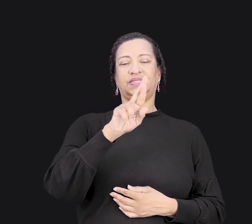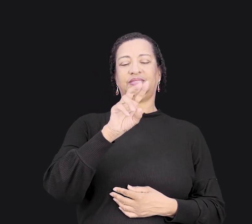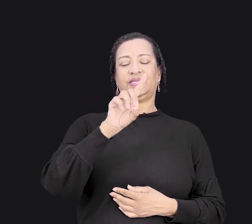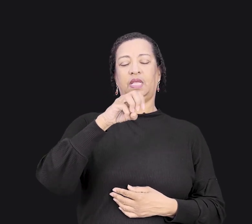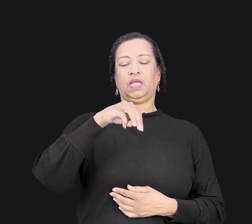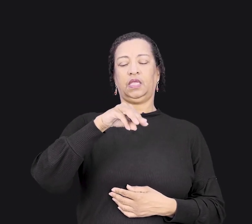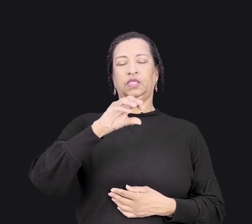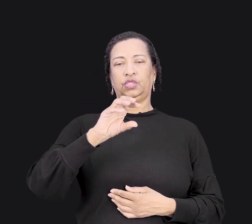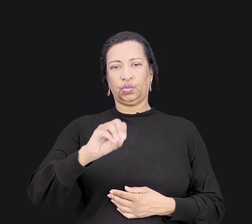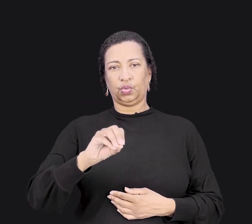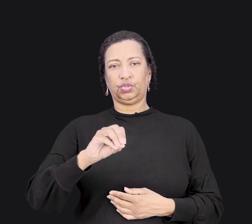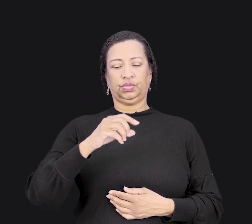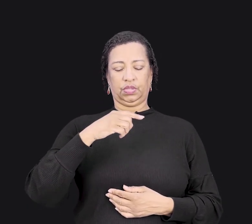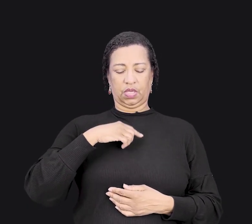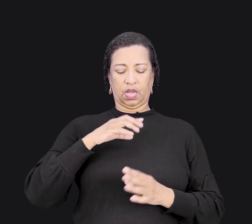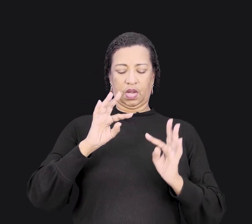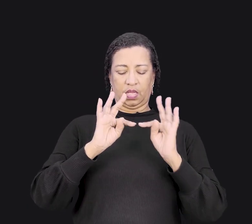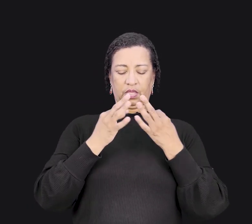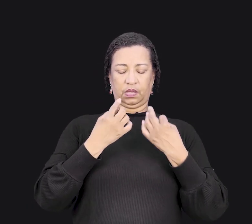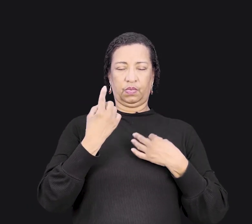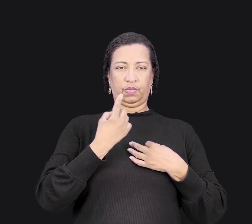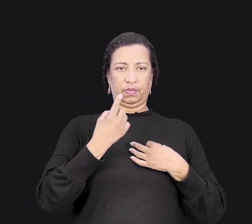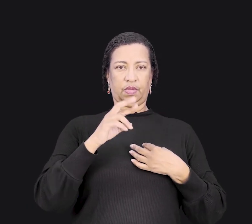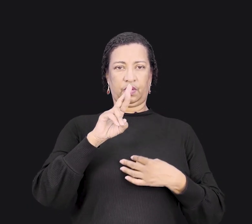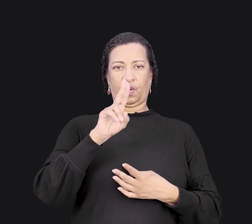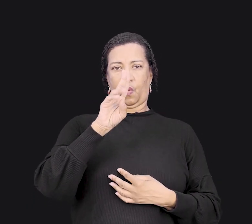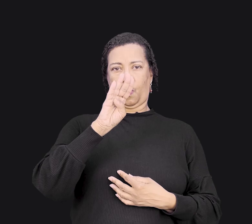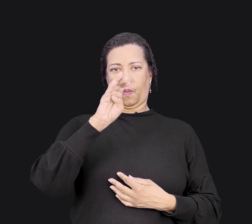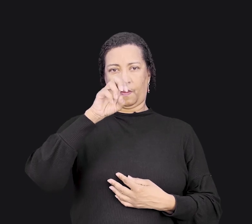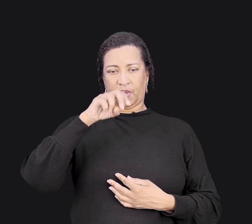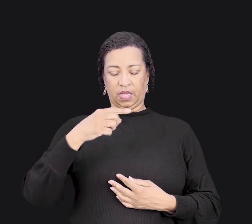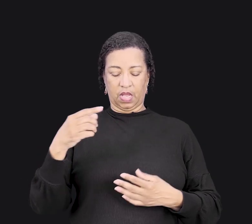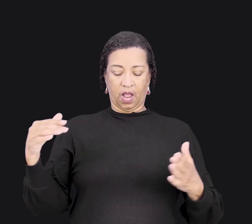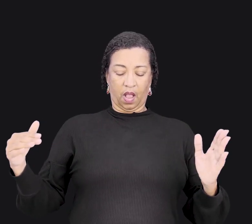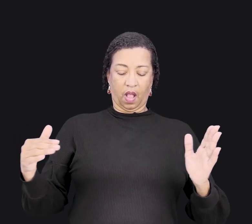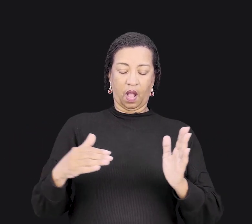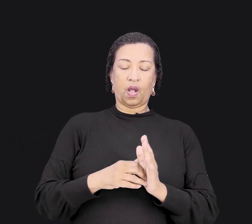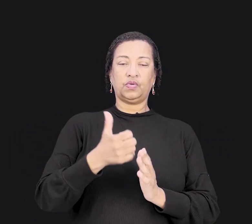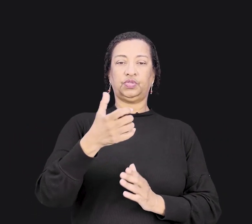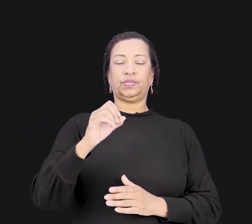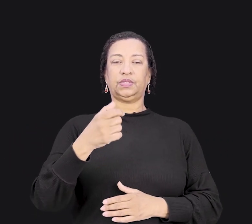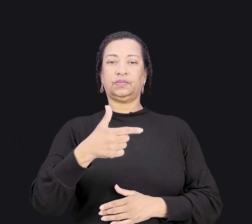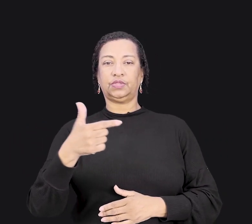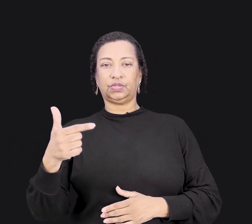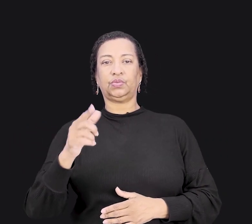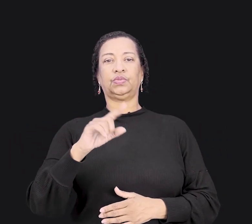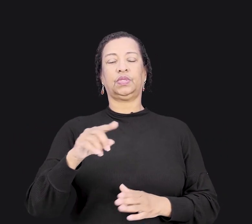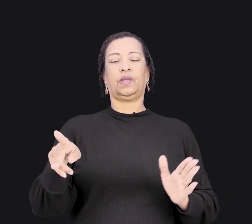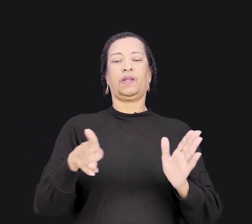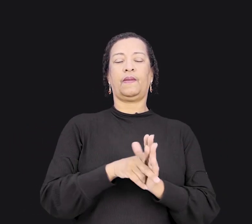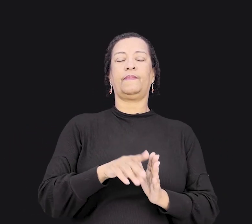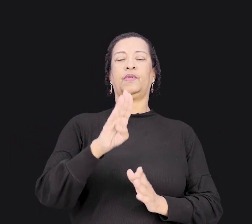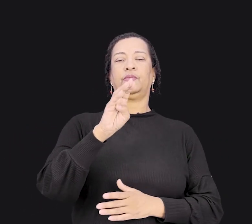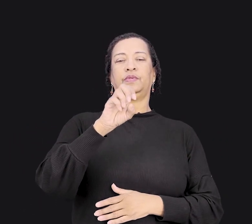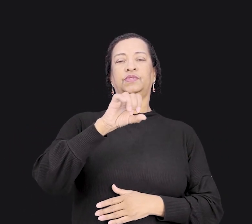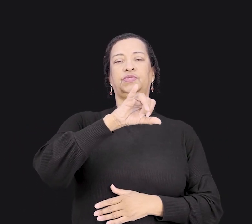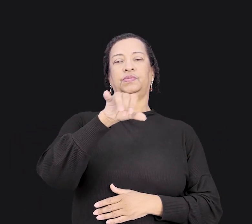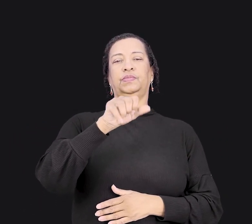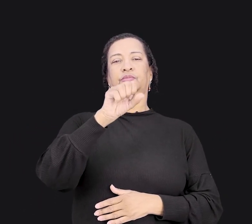Israel, a tribo de Ruben. A última pedra representando a 12ª tribo, a tribo de Benjamim, e era jaspe.